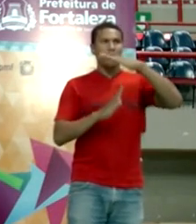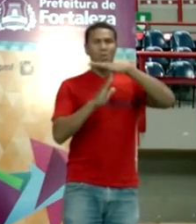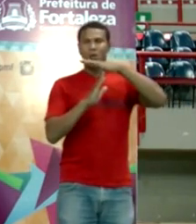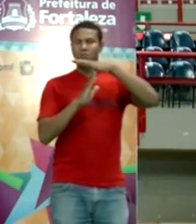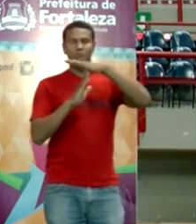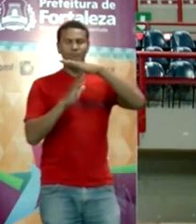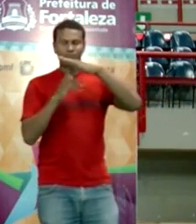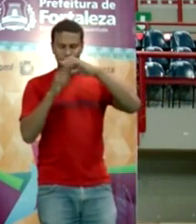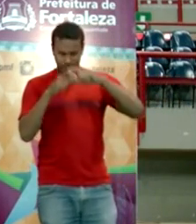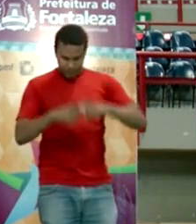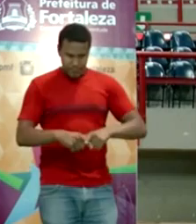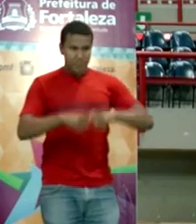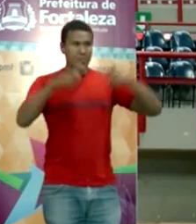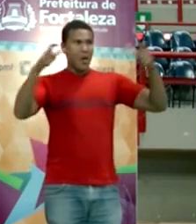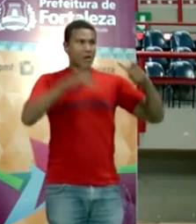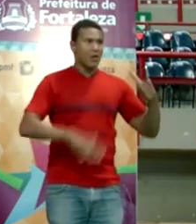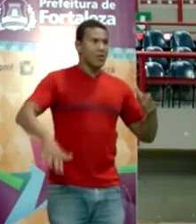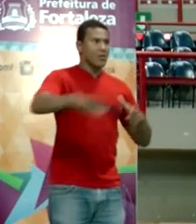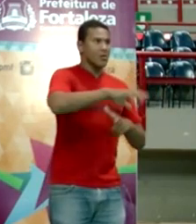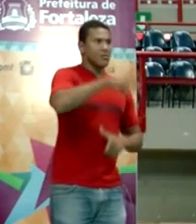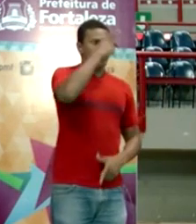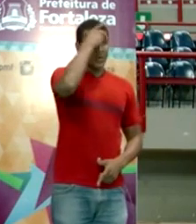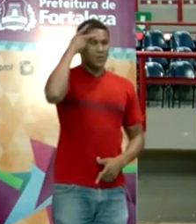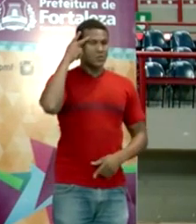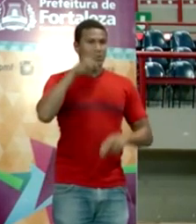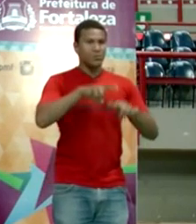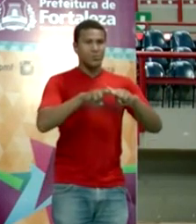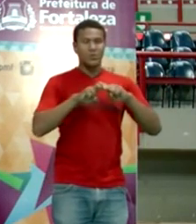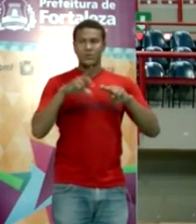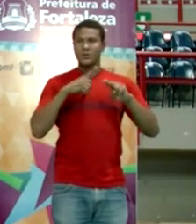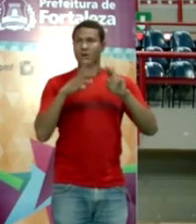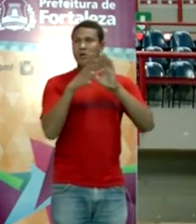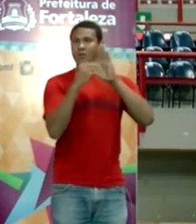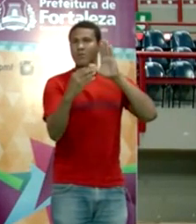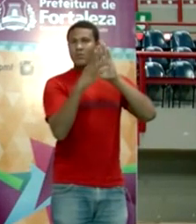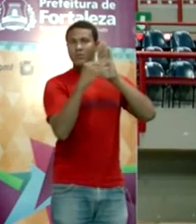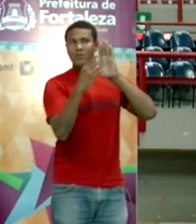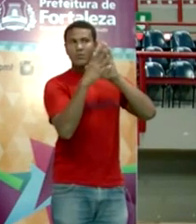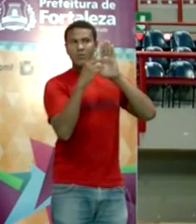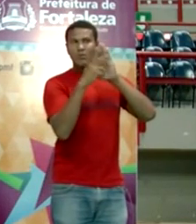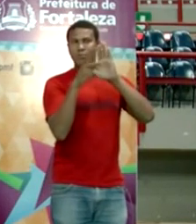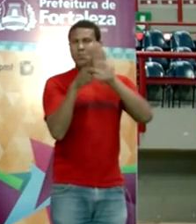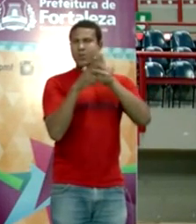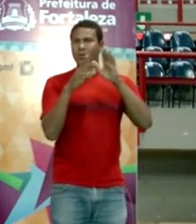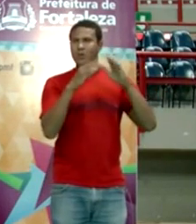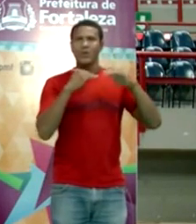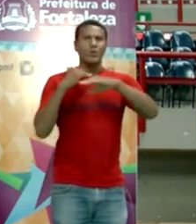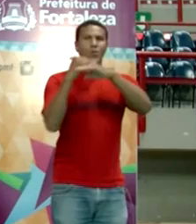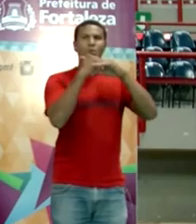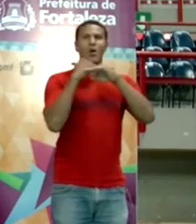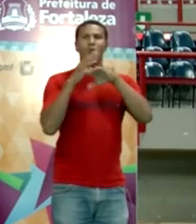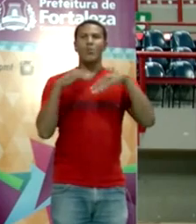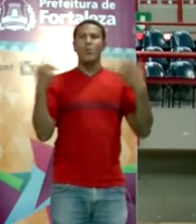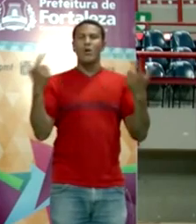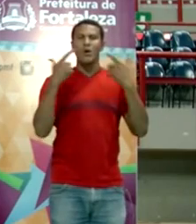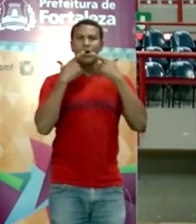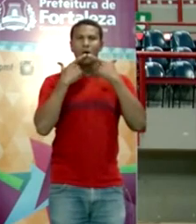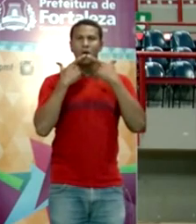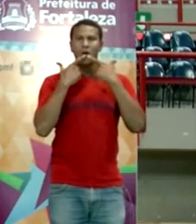grupos sociais. E para isso existe uma linguagem que padroniza, que unifica. Que linguagem é essa? É a